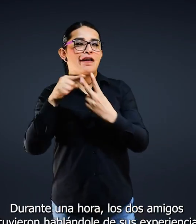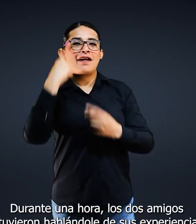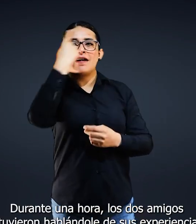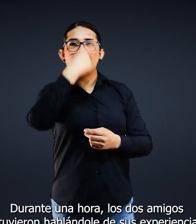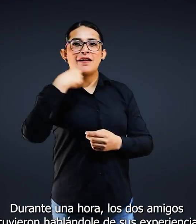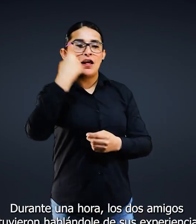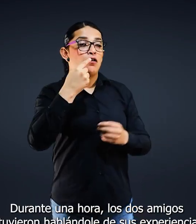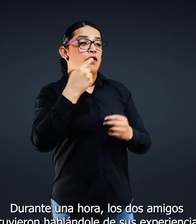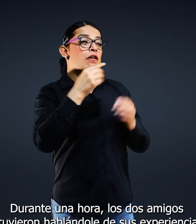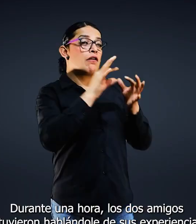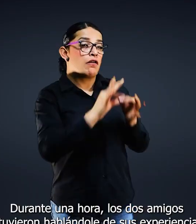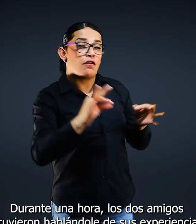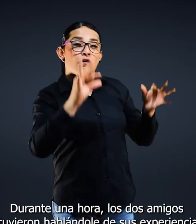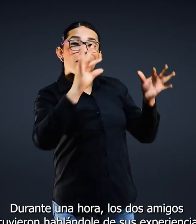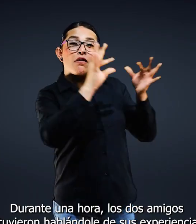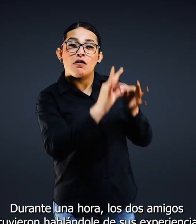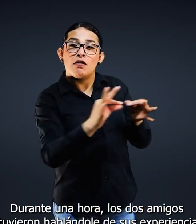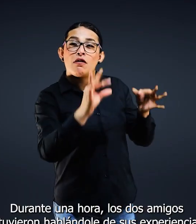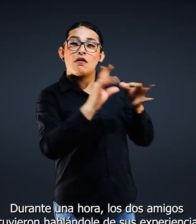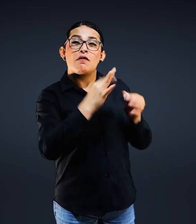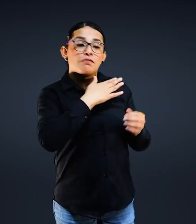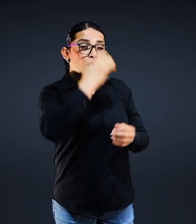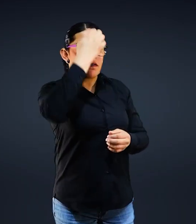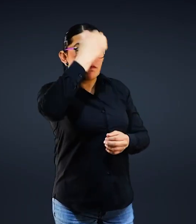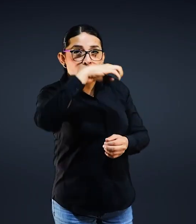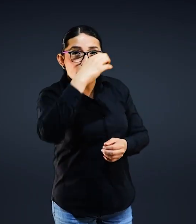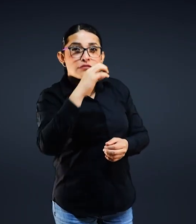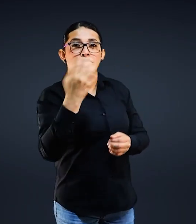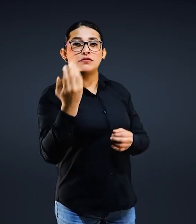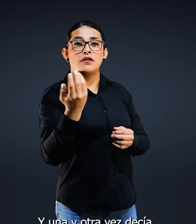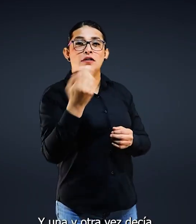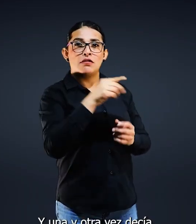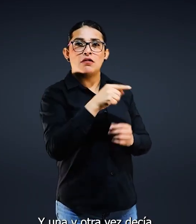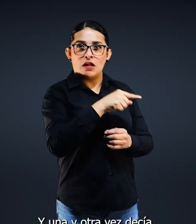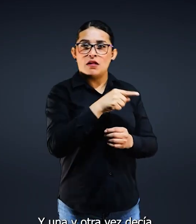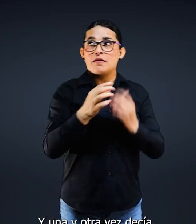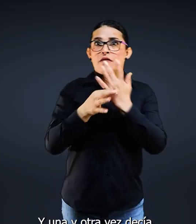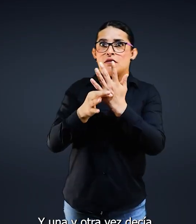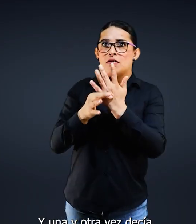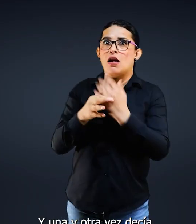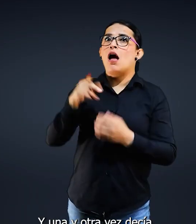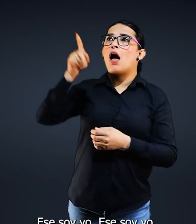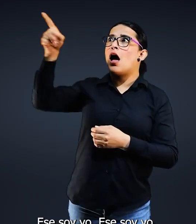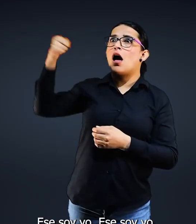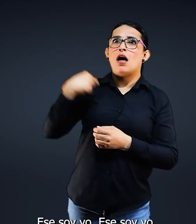los dos amigos estuvieron hablándole de sus experiencias. Y una y otra vez decía: ese soy